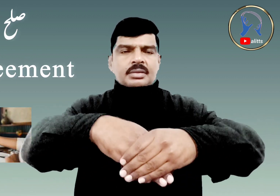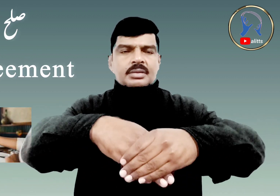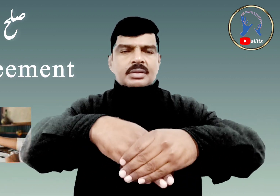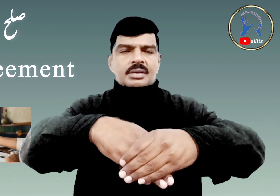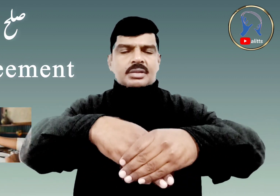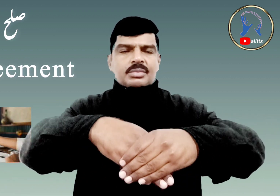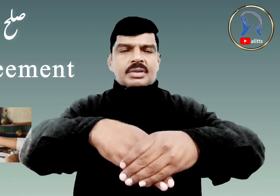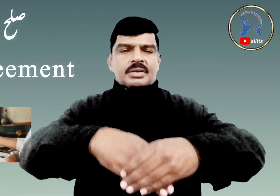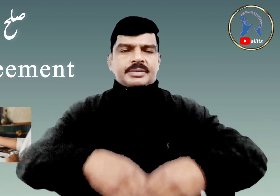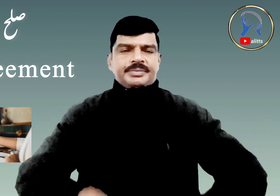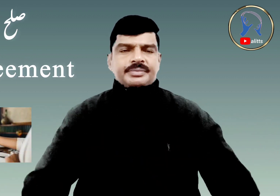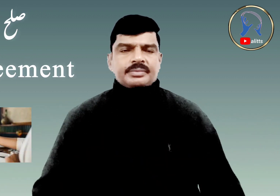हाथ मिलाना,